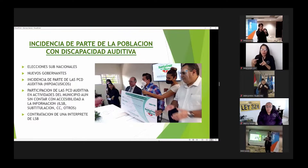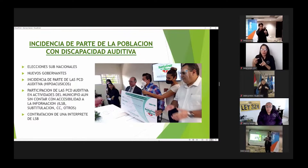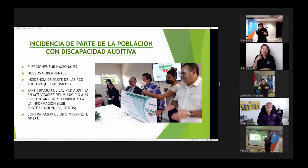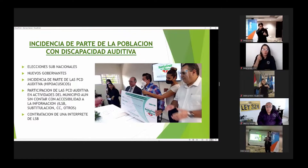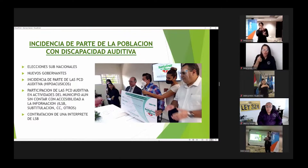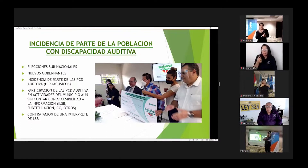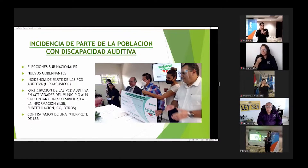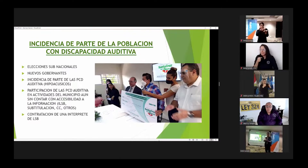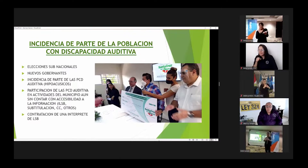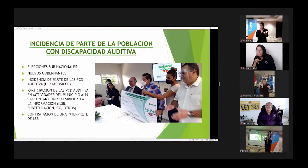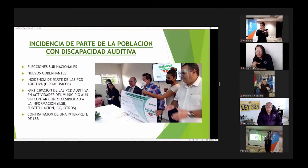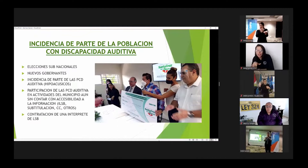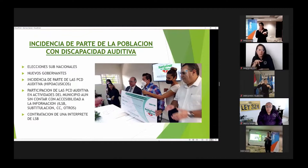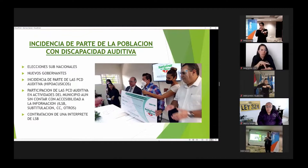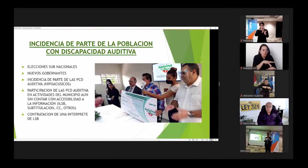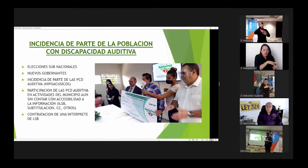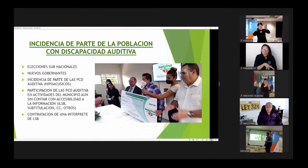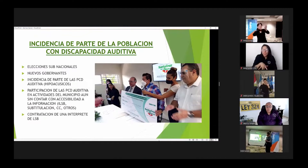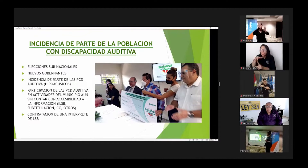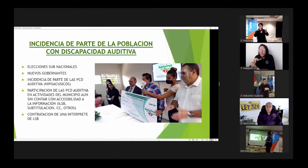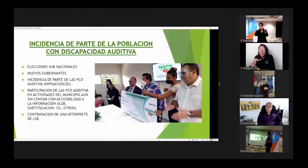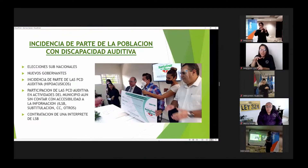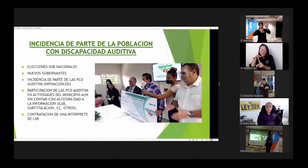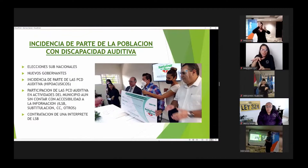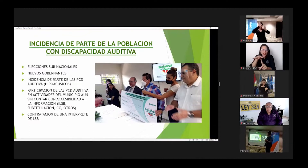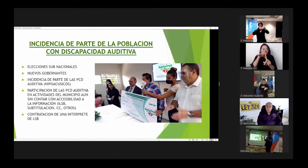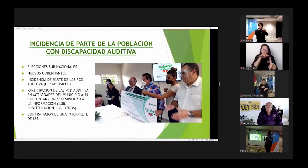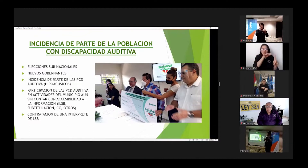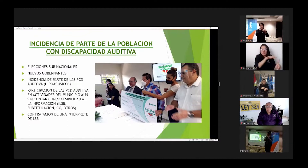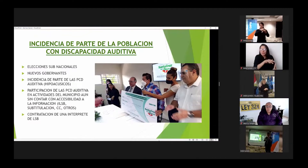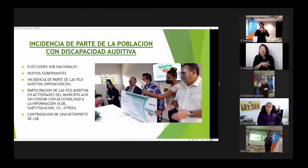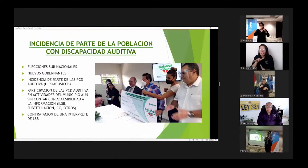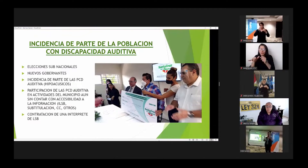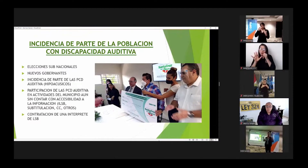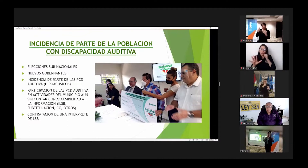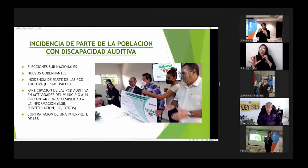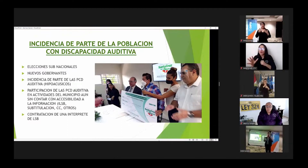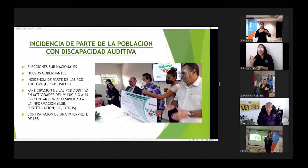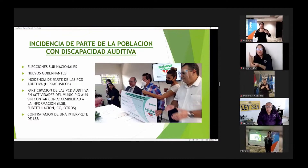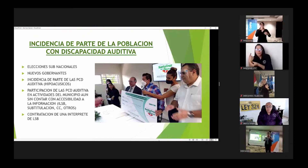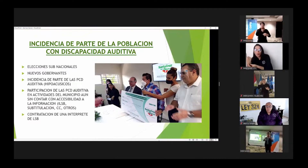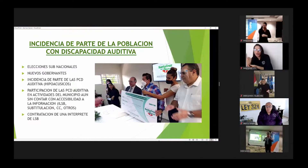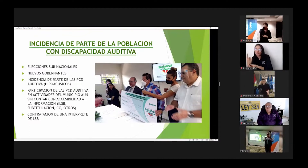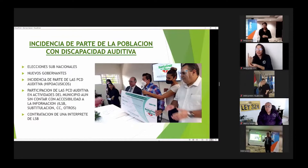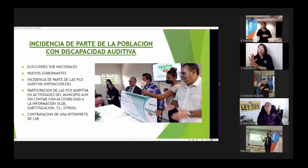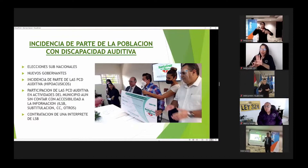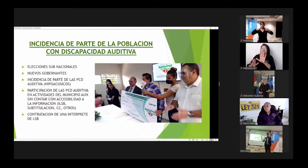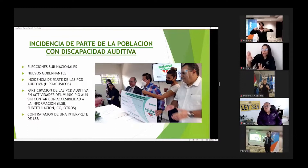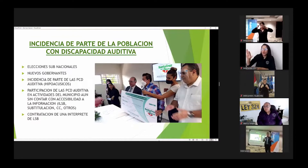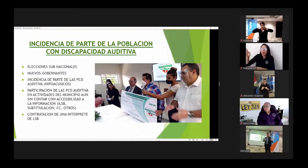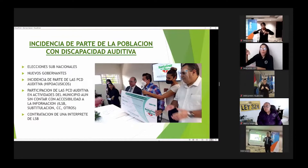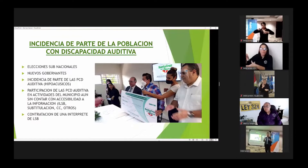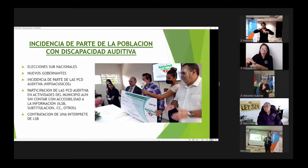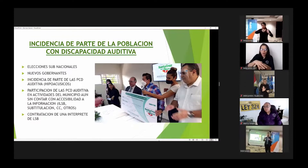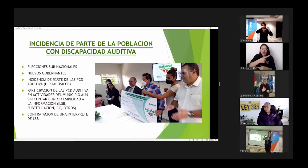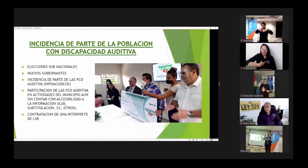es parte de todos estos momentos que tanto los políticos y candidatos van haciendo